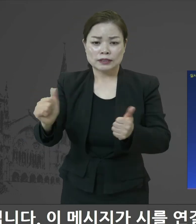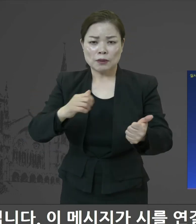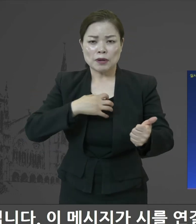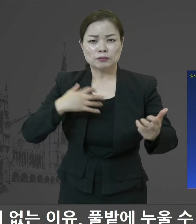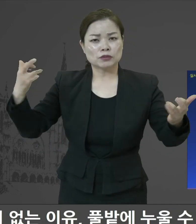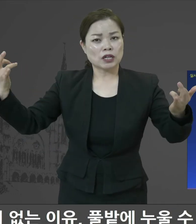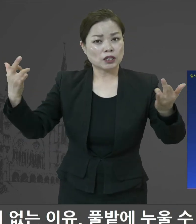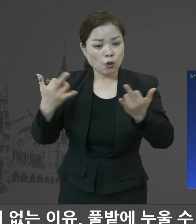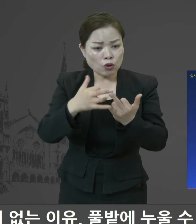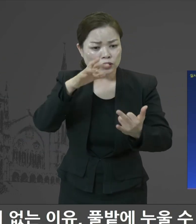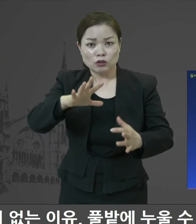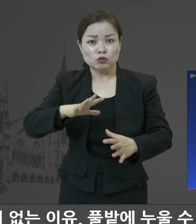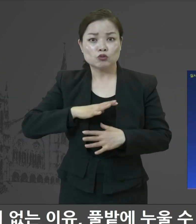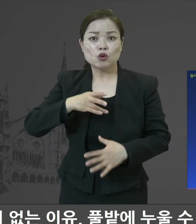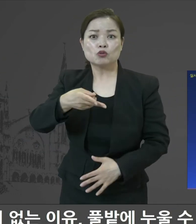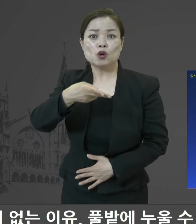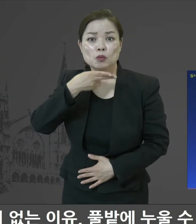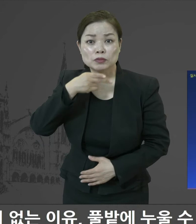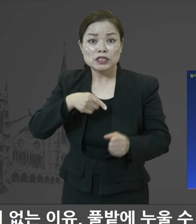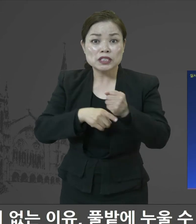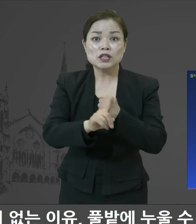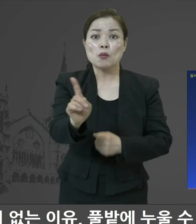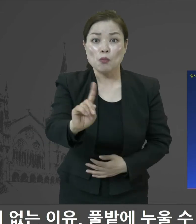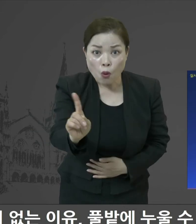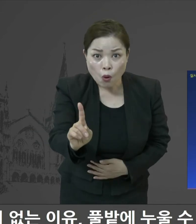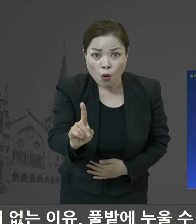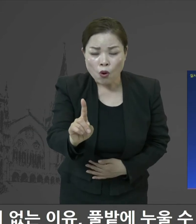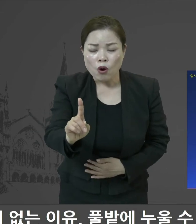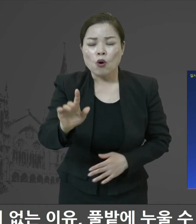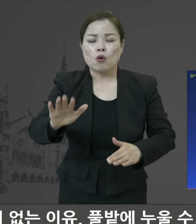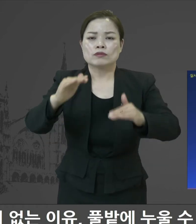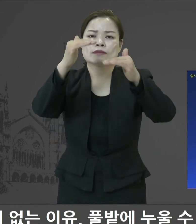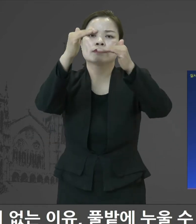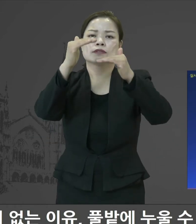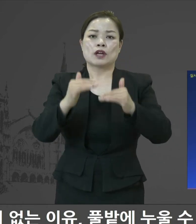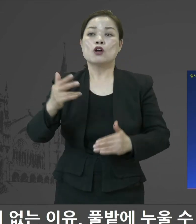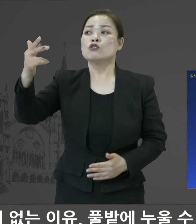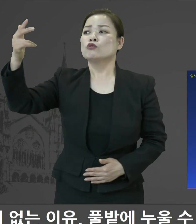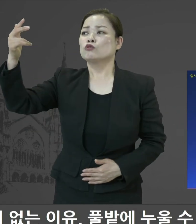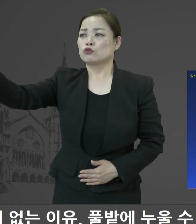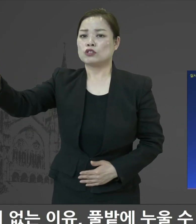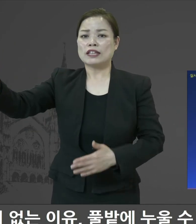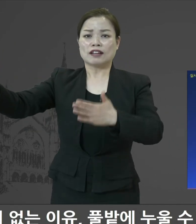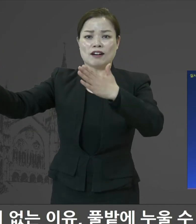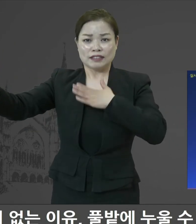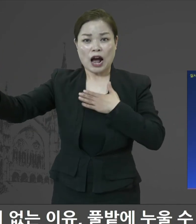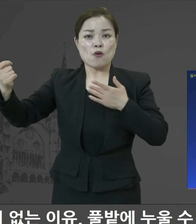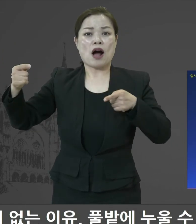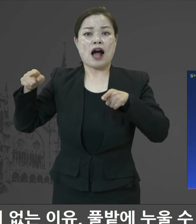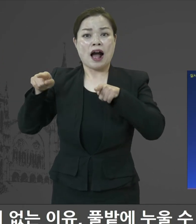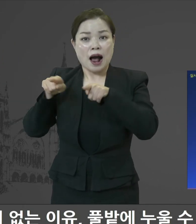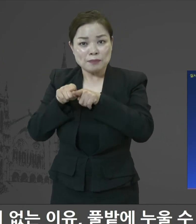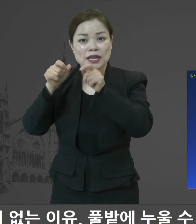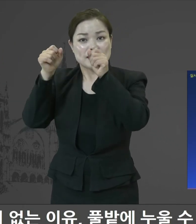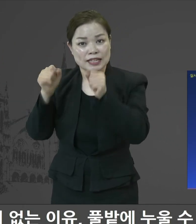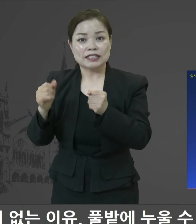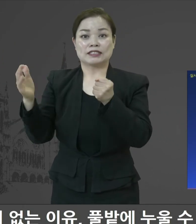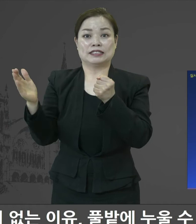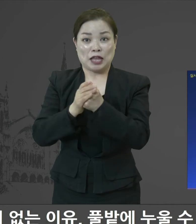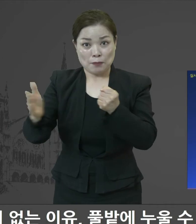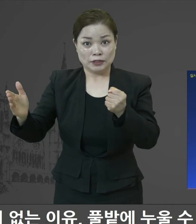음침한 골짜기에서도 두려워하지 않을 수 있는 이유가 무엇일까요? 오늘 본문에서는 주께서 나와 함께 하시기 때문이라고